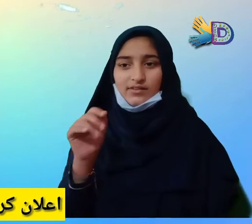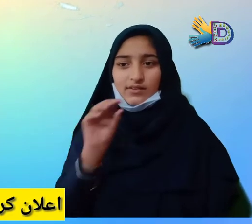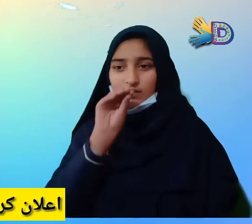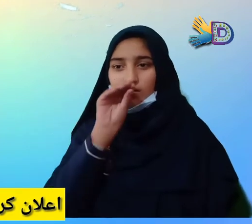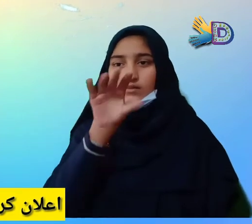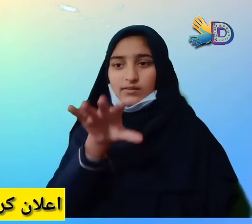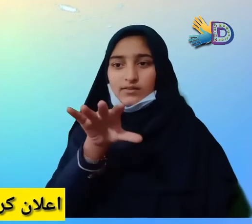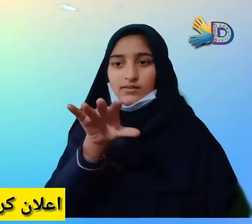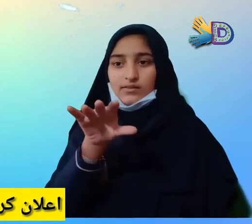ऐलान